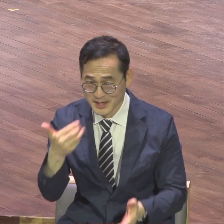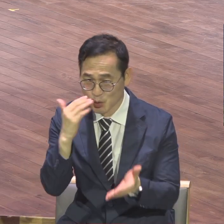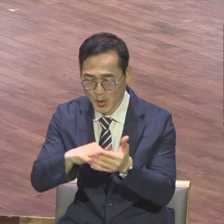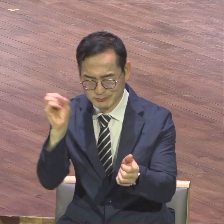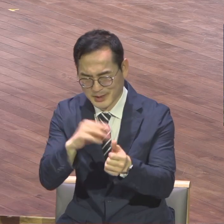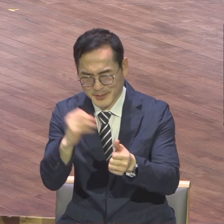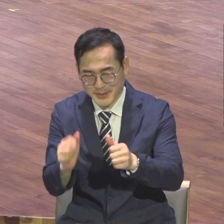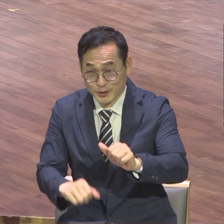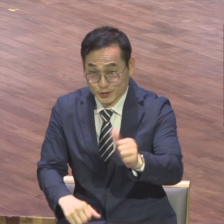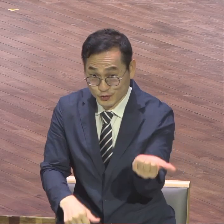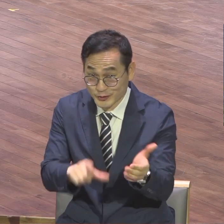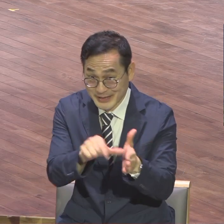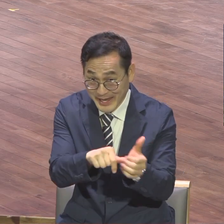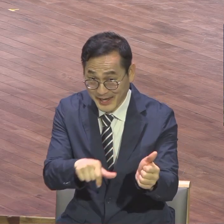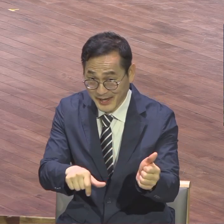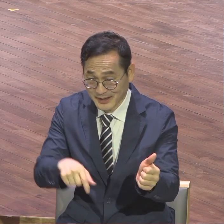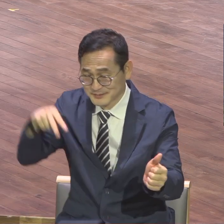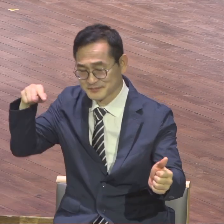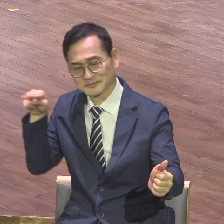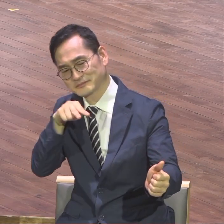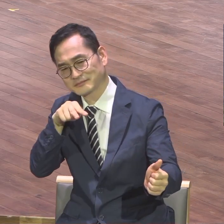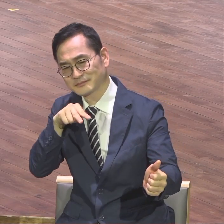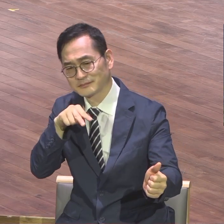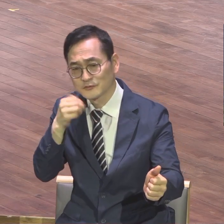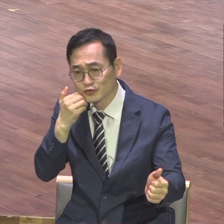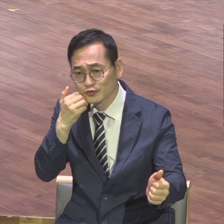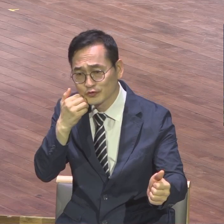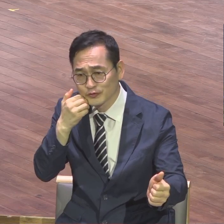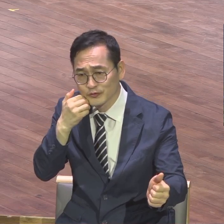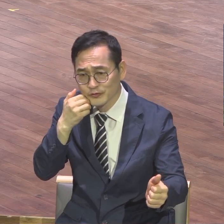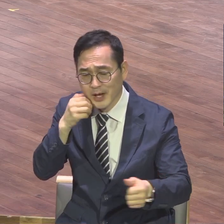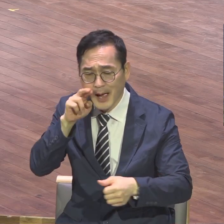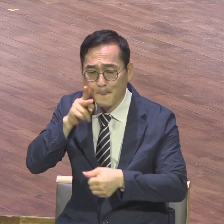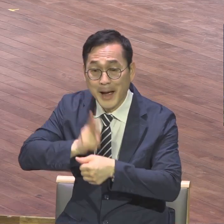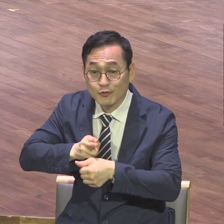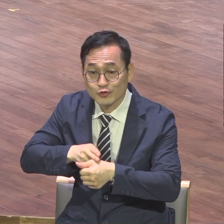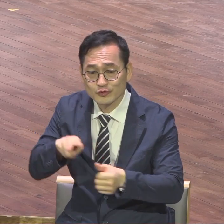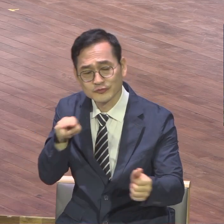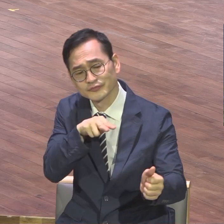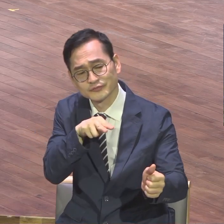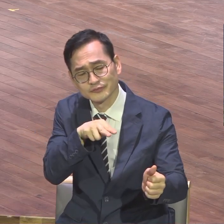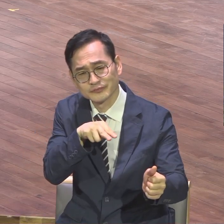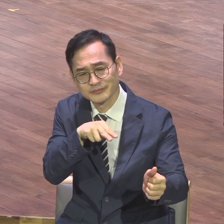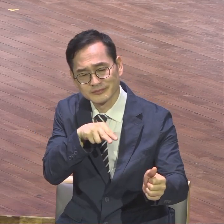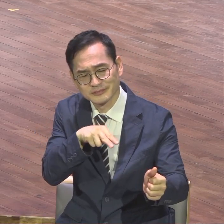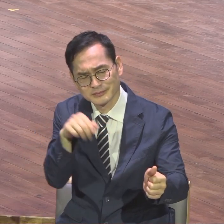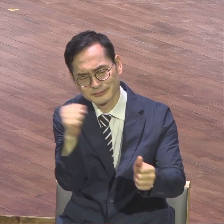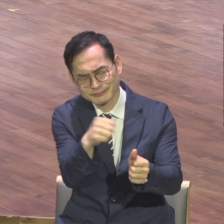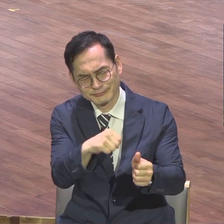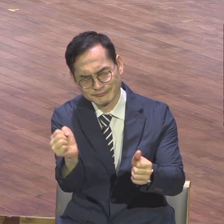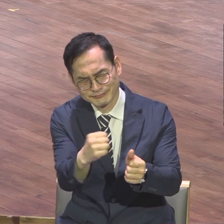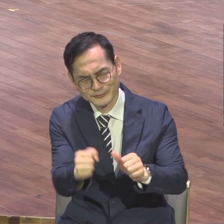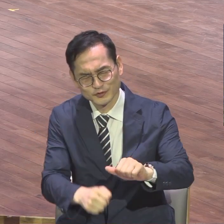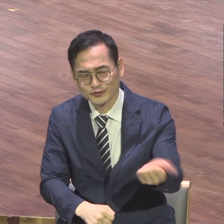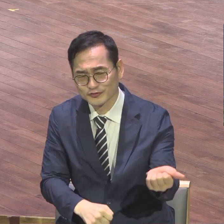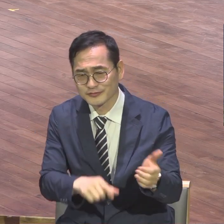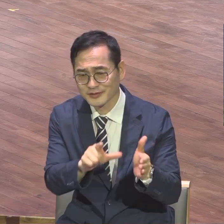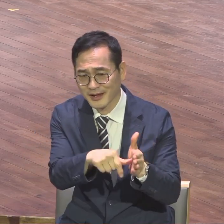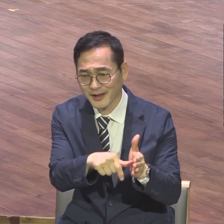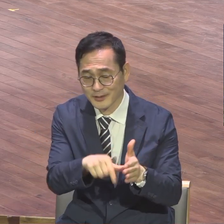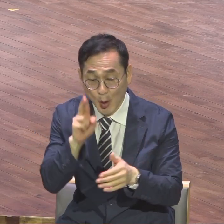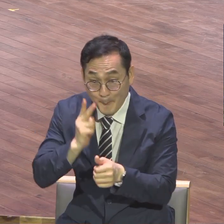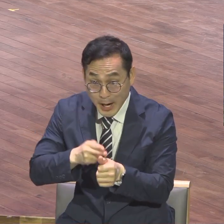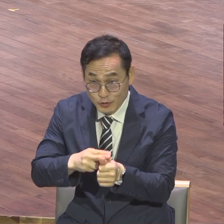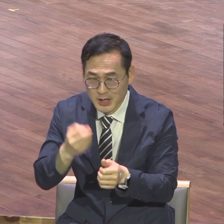때 바울이 이 스데반 죽을 때 거기 있었잖아요. 바울이 앞장섰잖아요. 바울이 루스다에서